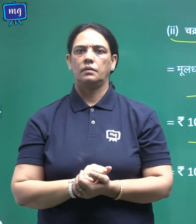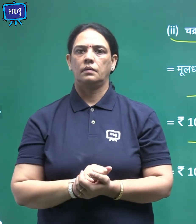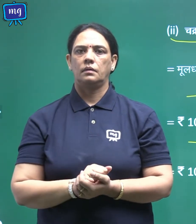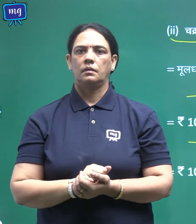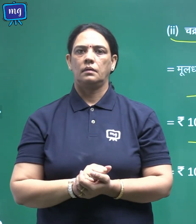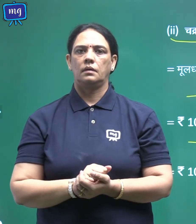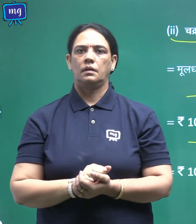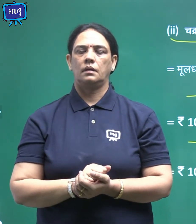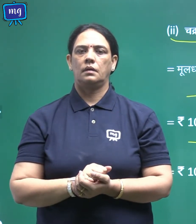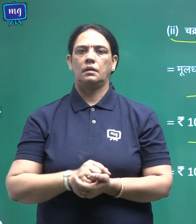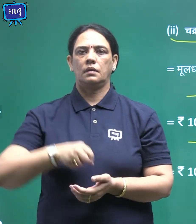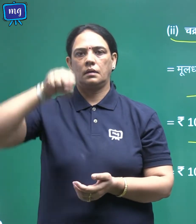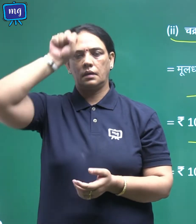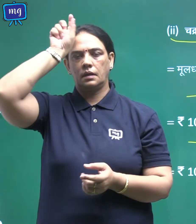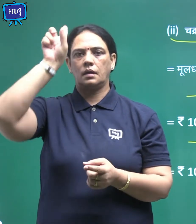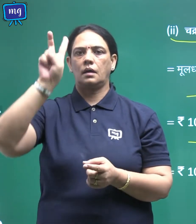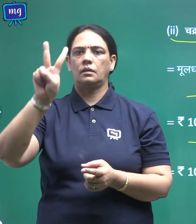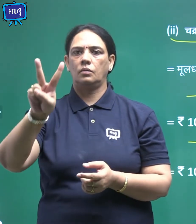की घात 2